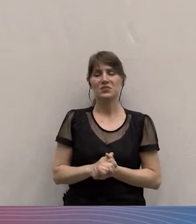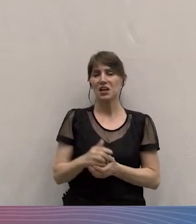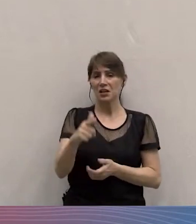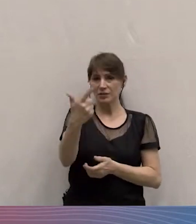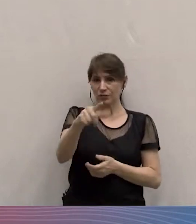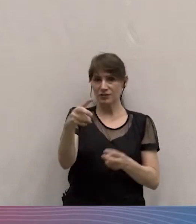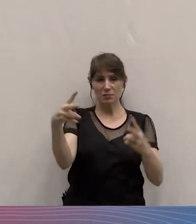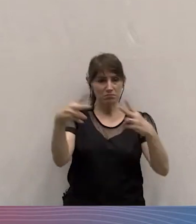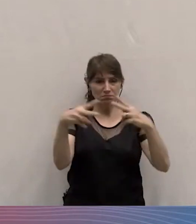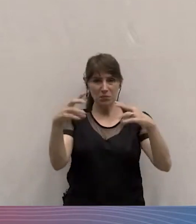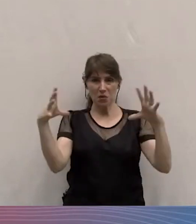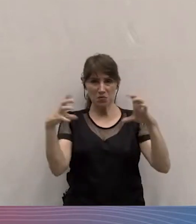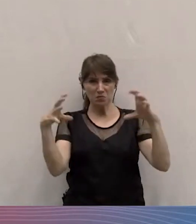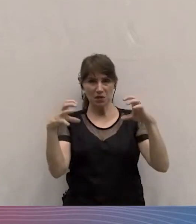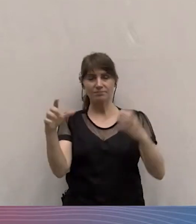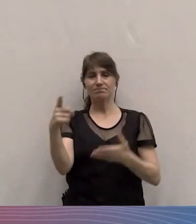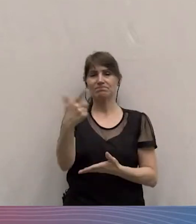briga.